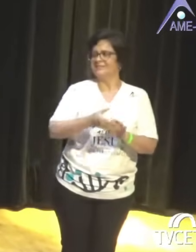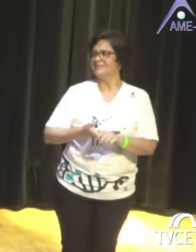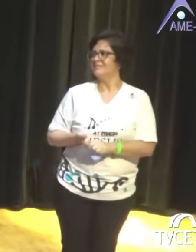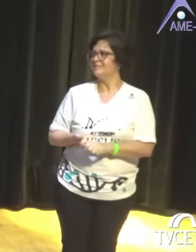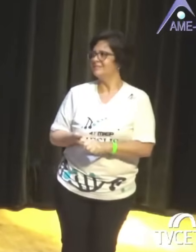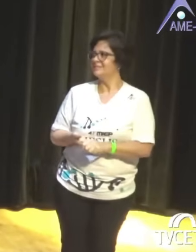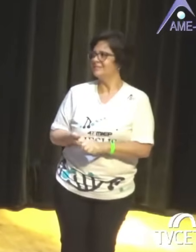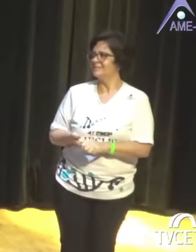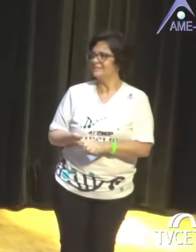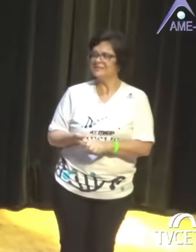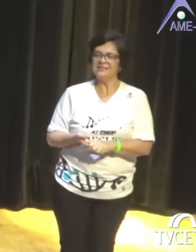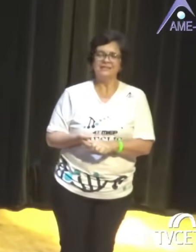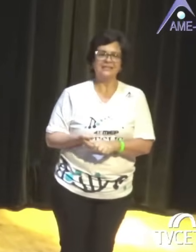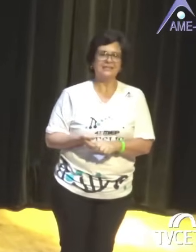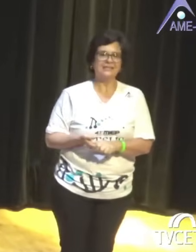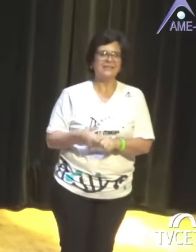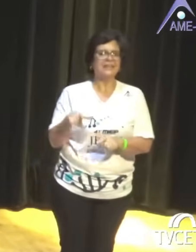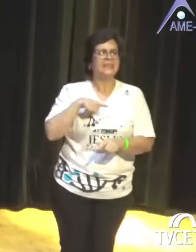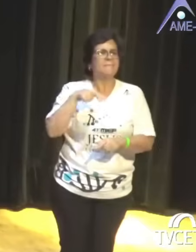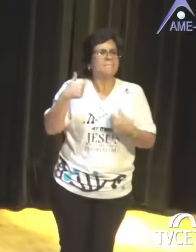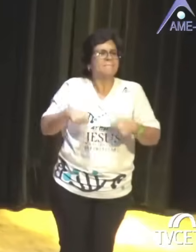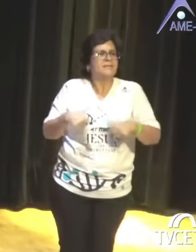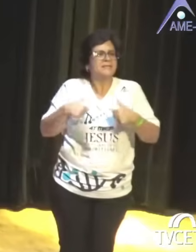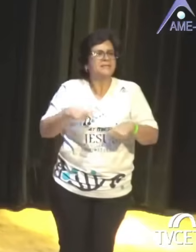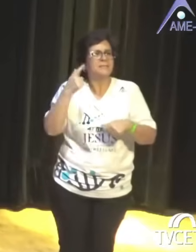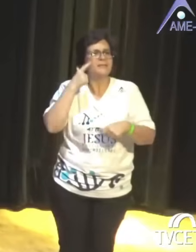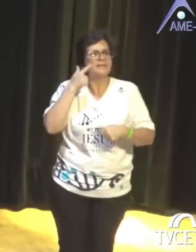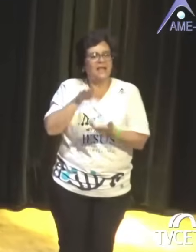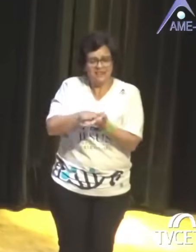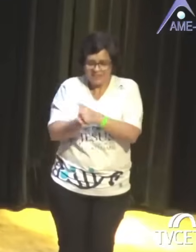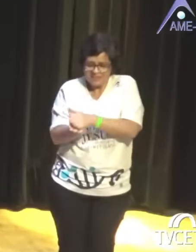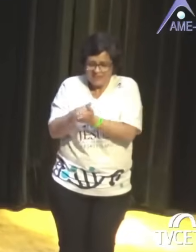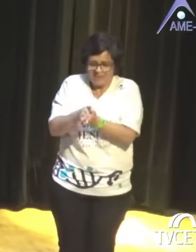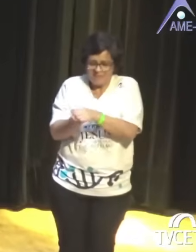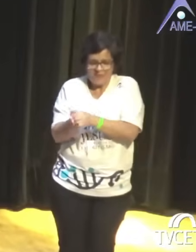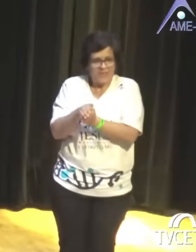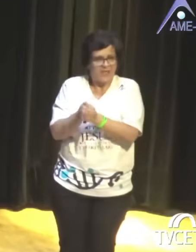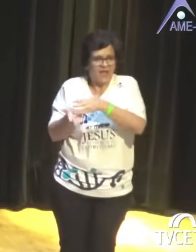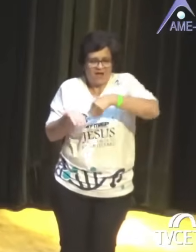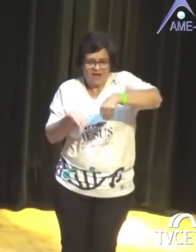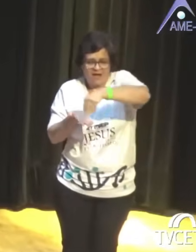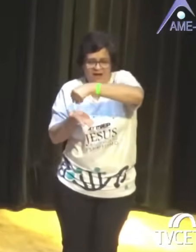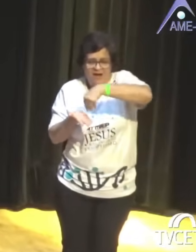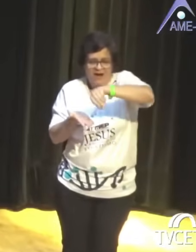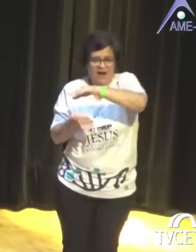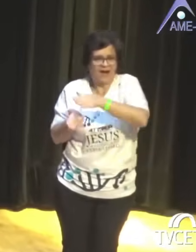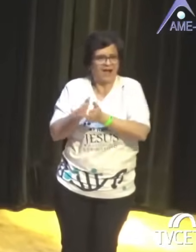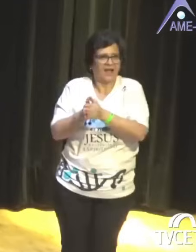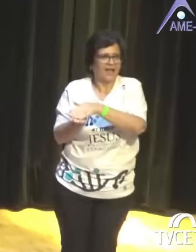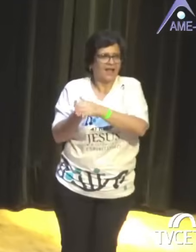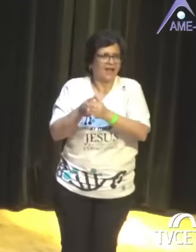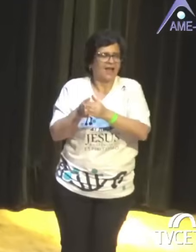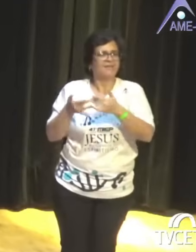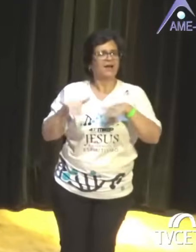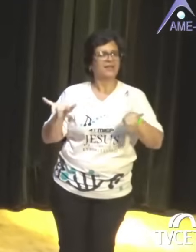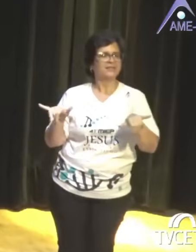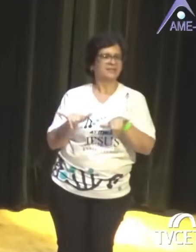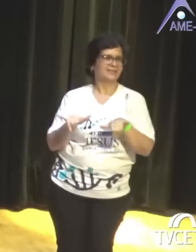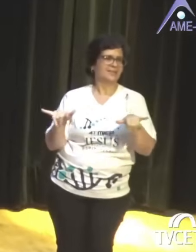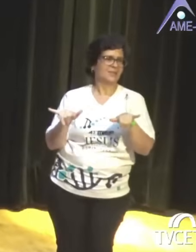eternidade né a gente precisaria de uma tapioca para poder ficar mais